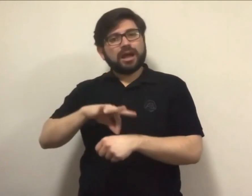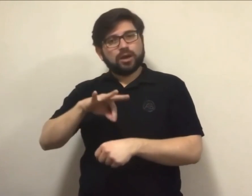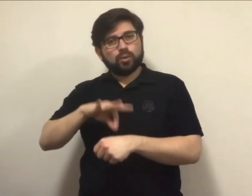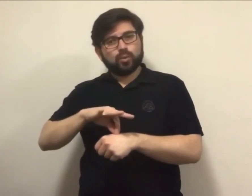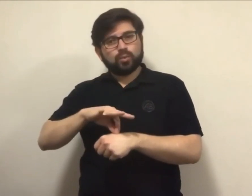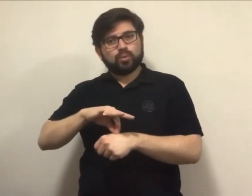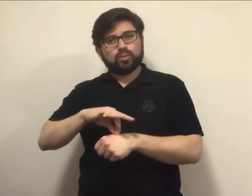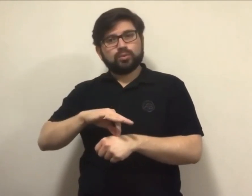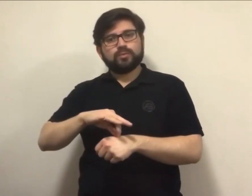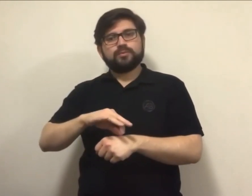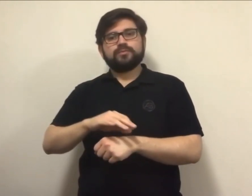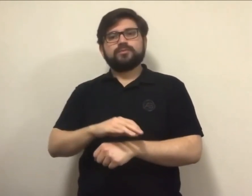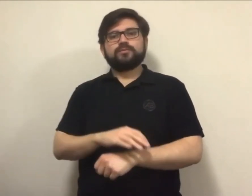Salud.